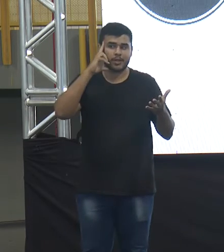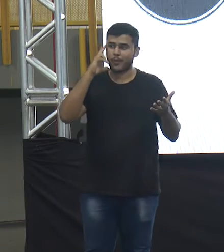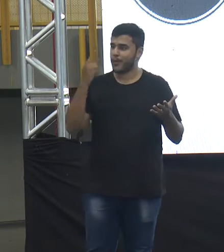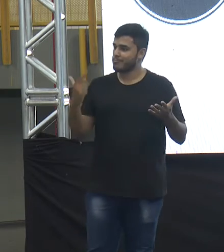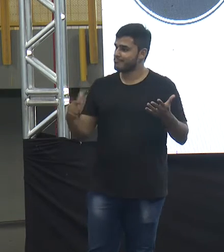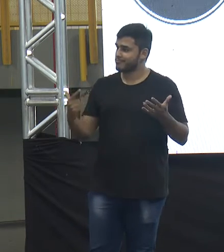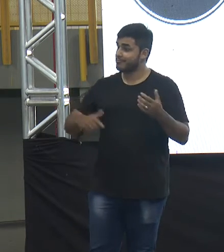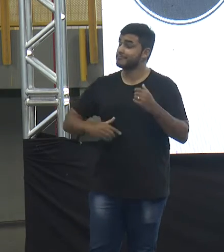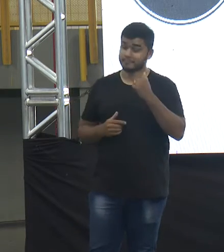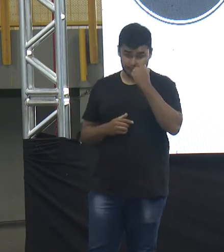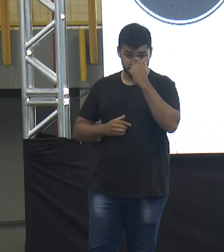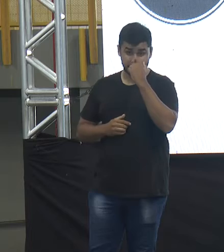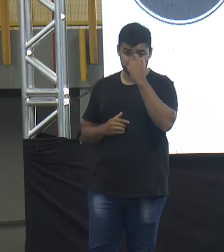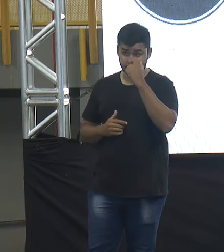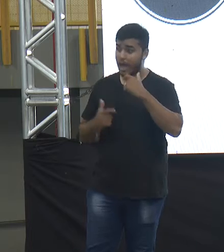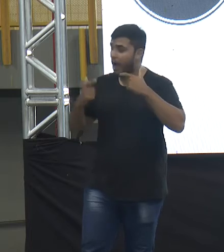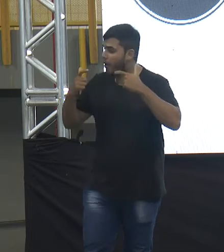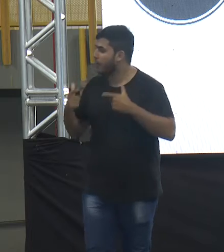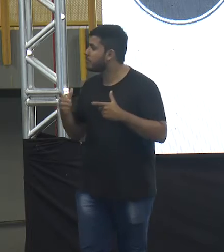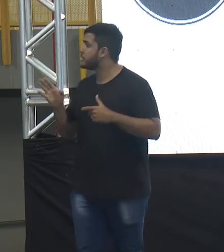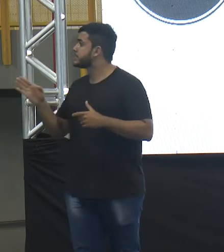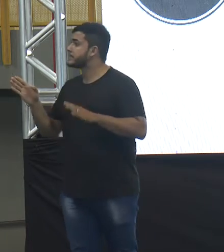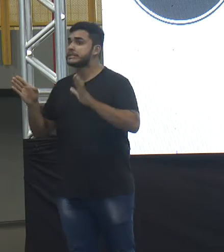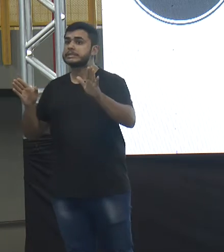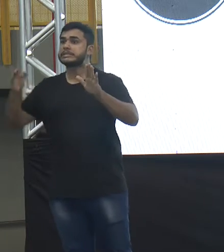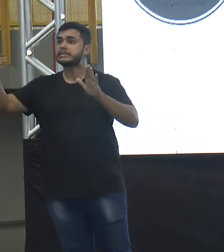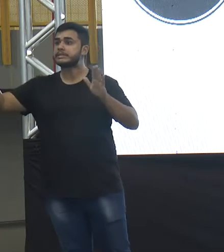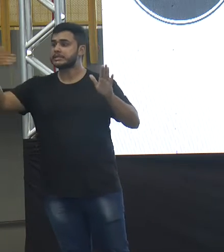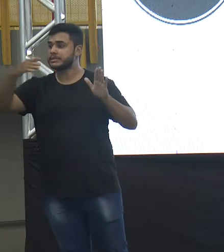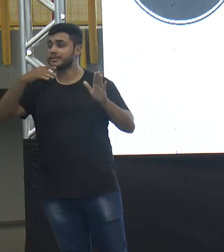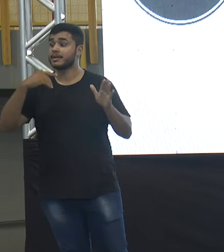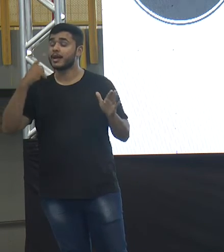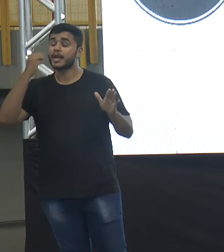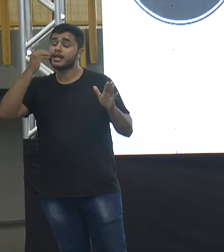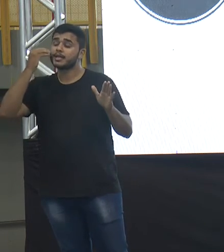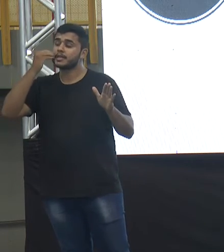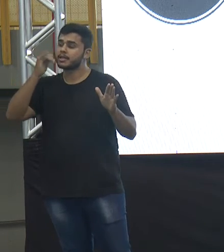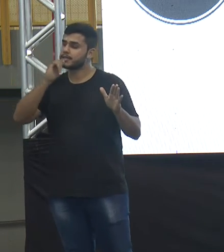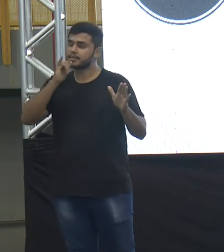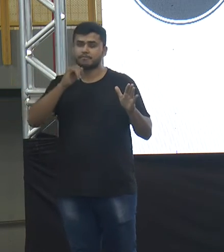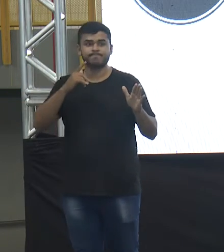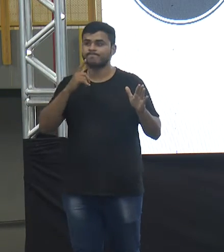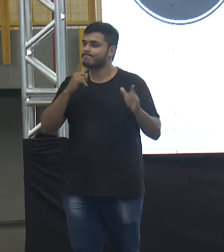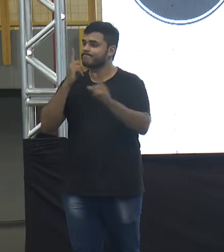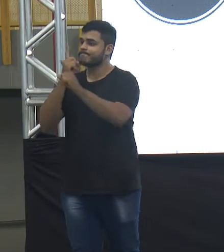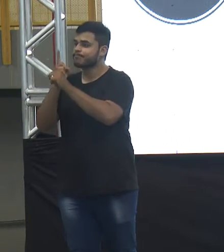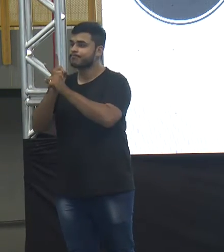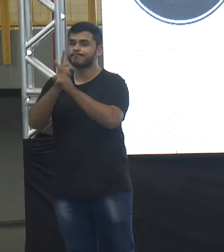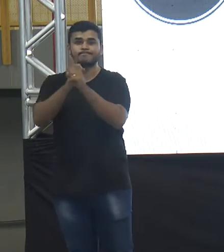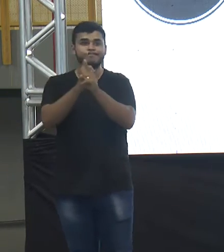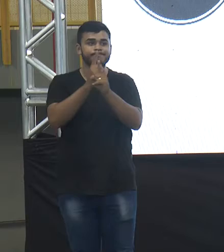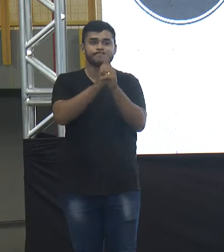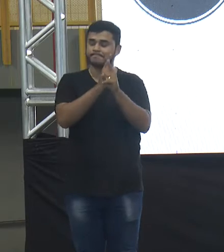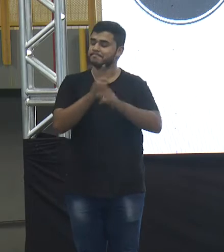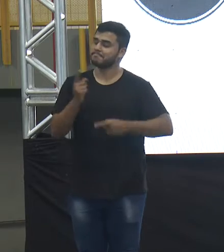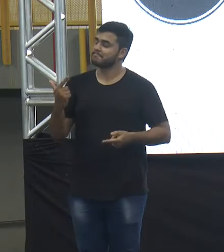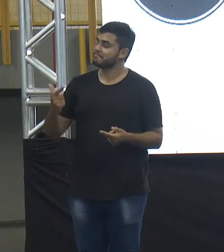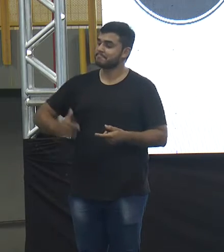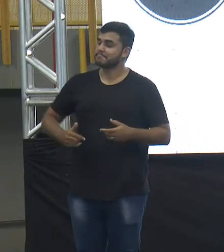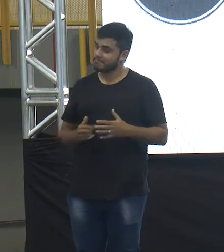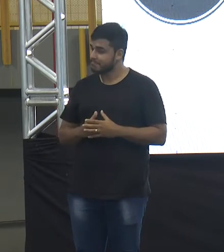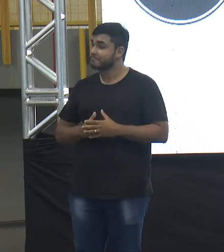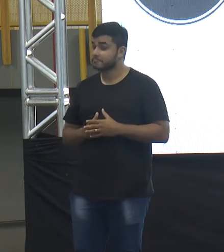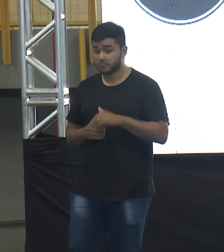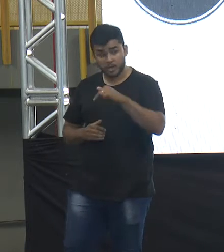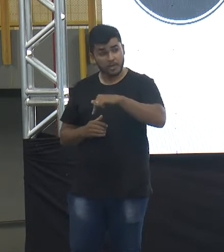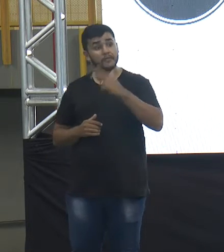gente definir a localização, a gente tinha alguma espécie de dificuldade. É uma coisa que eu sempre lembro.